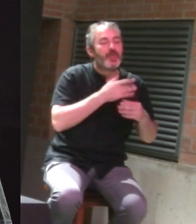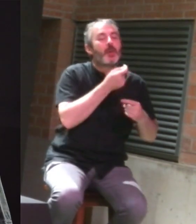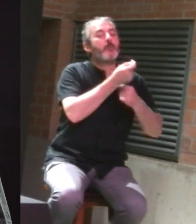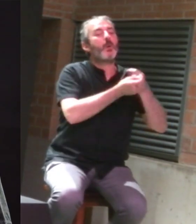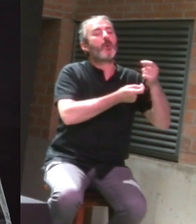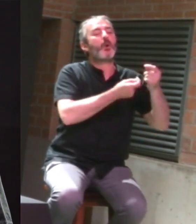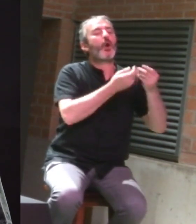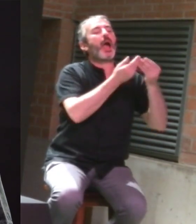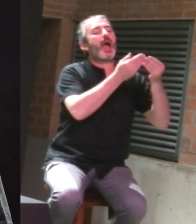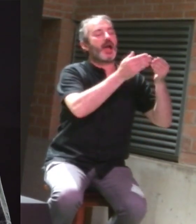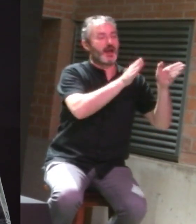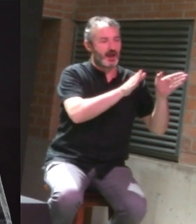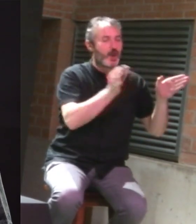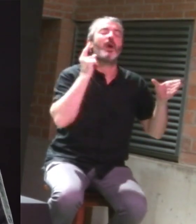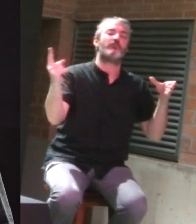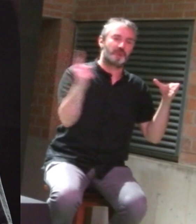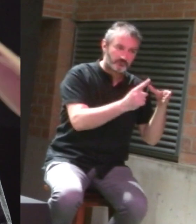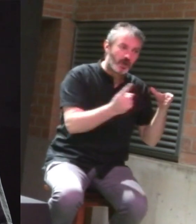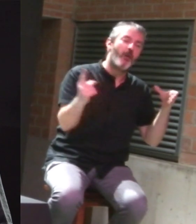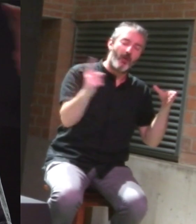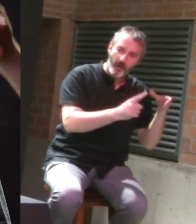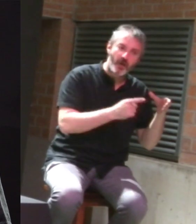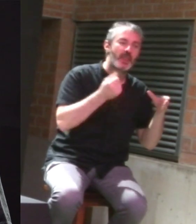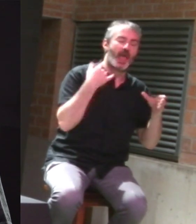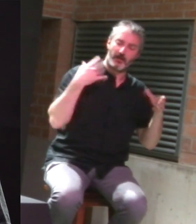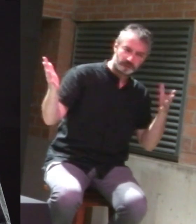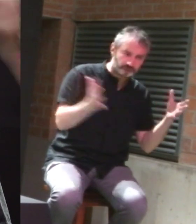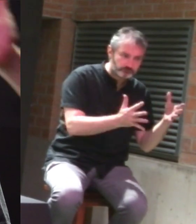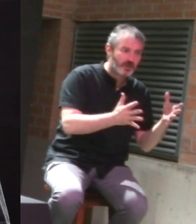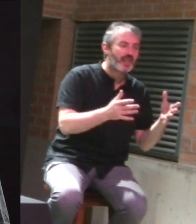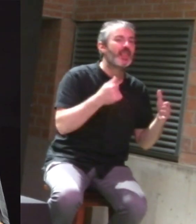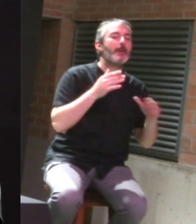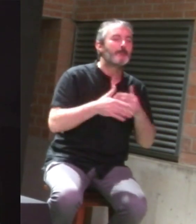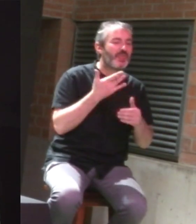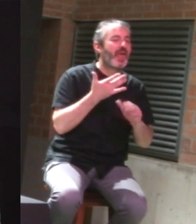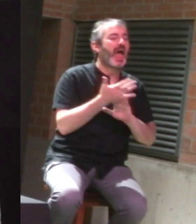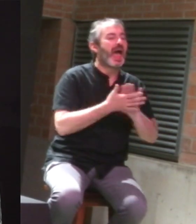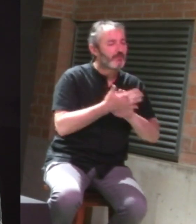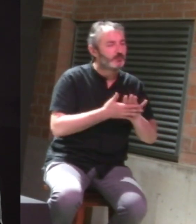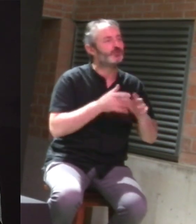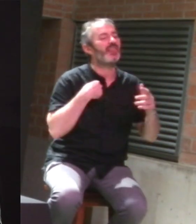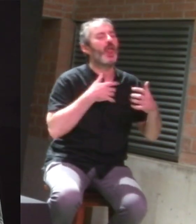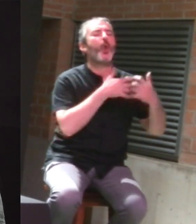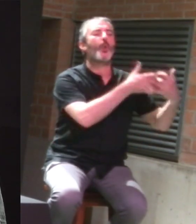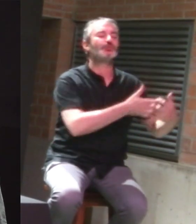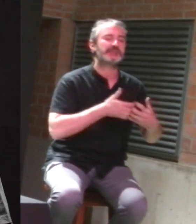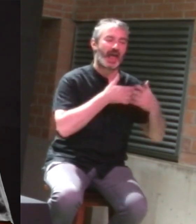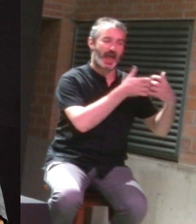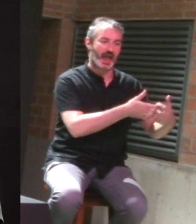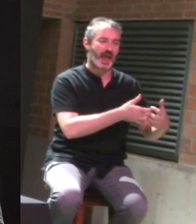Sin embargo, en los sindicatos se desarrolló un vocabulario tradicional de combate,